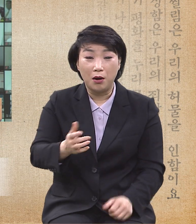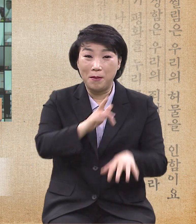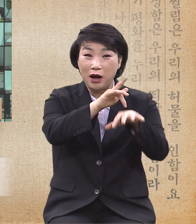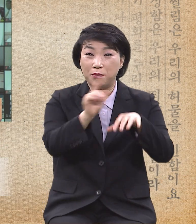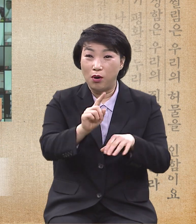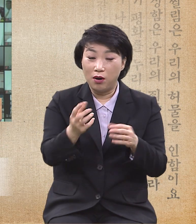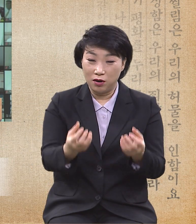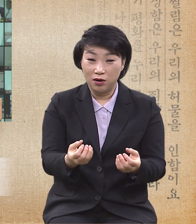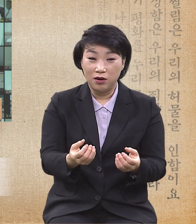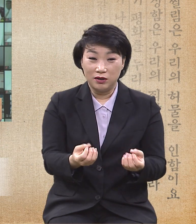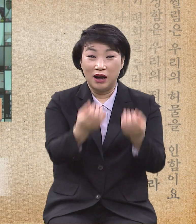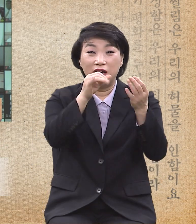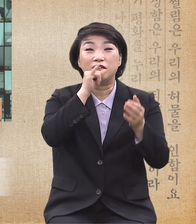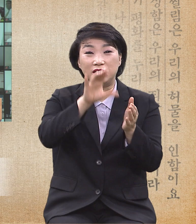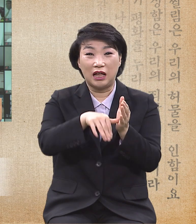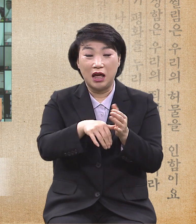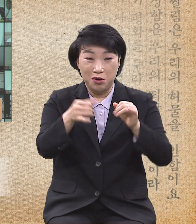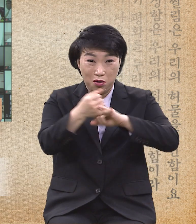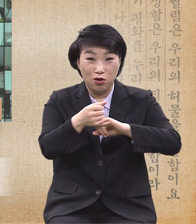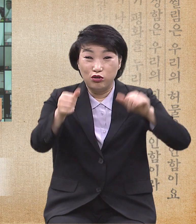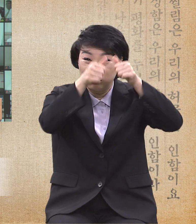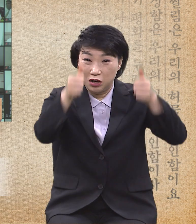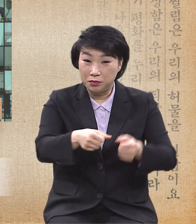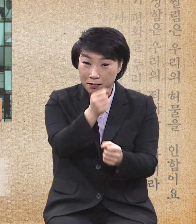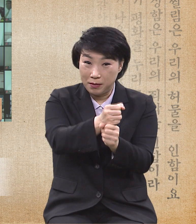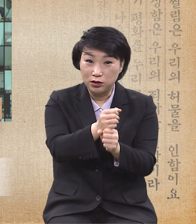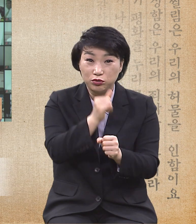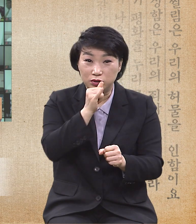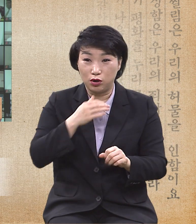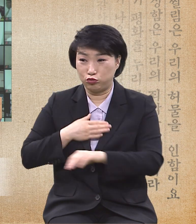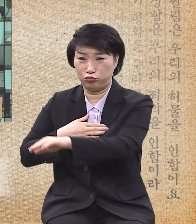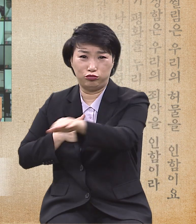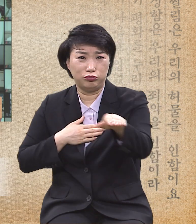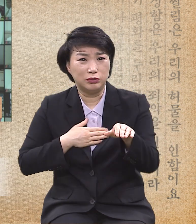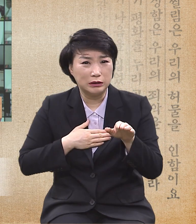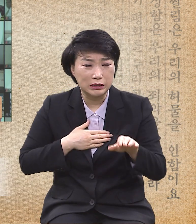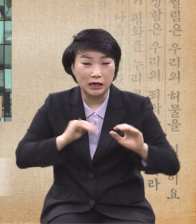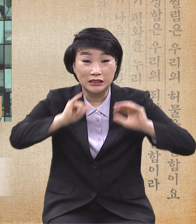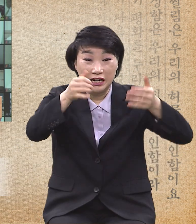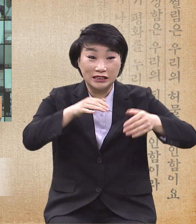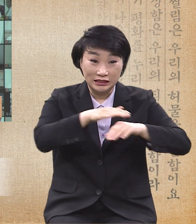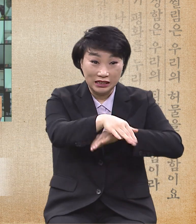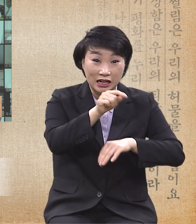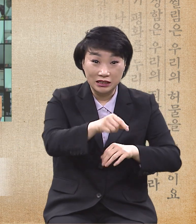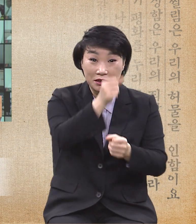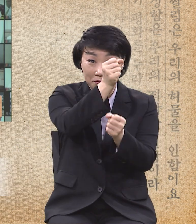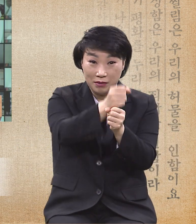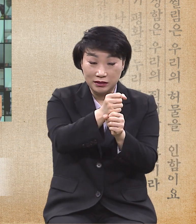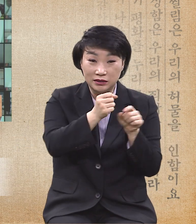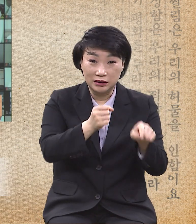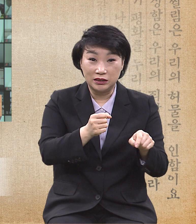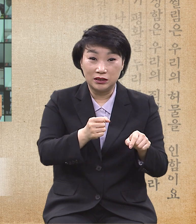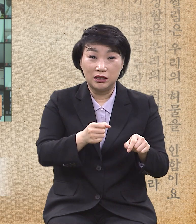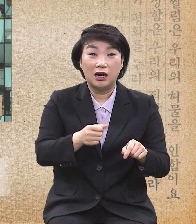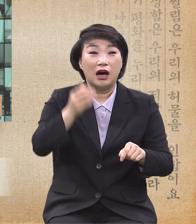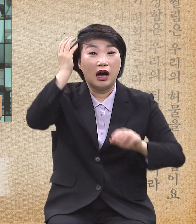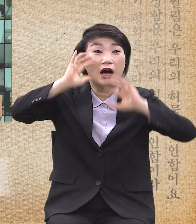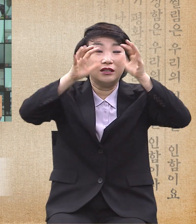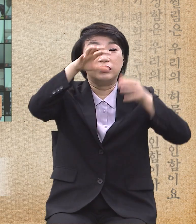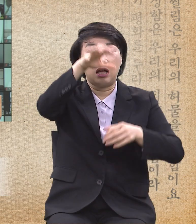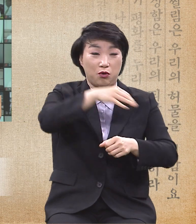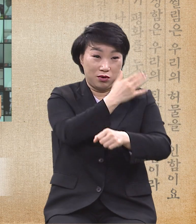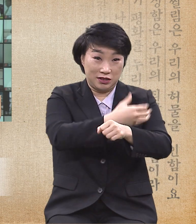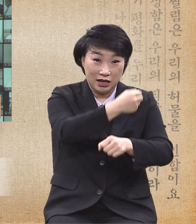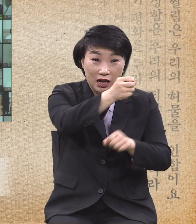의식만 있으면 반드시 그 우상숭배를 만들어갑니다. 우리는 절대 세상 풍속으로 만들어진 공중 권세